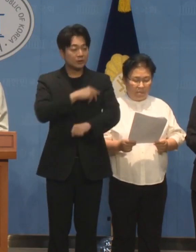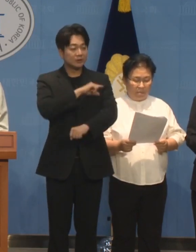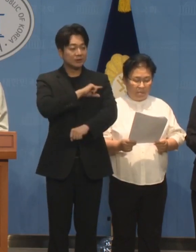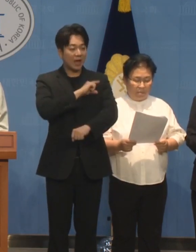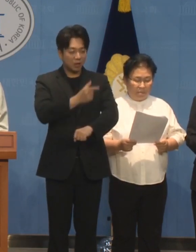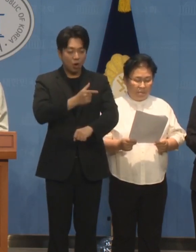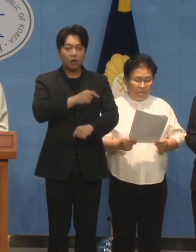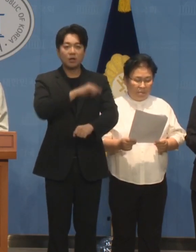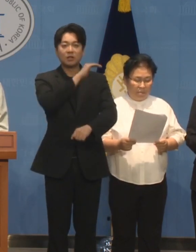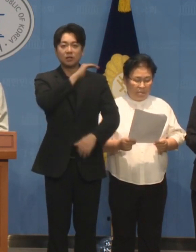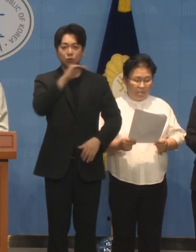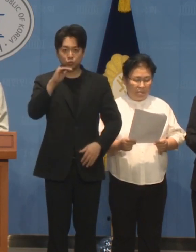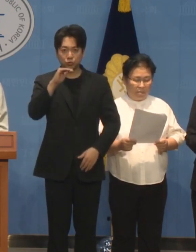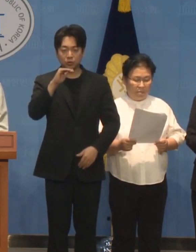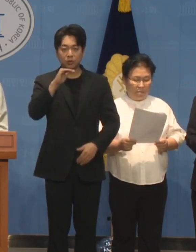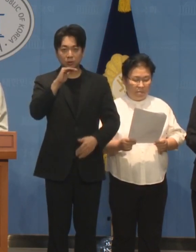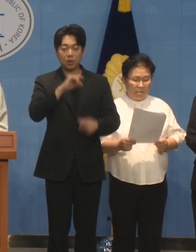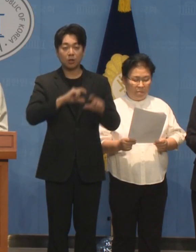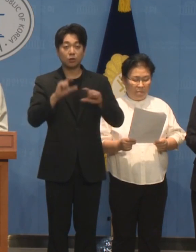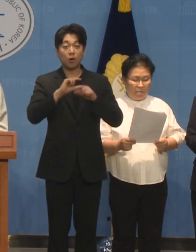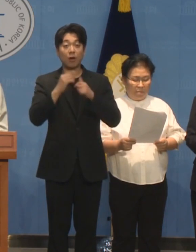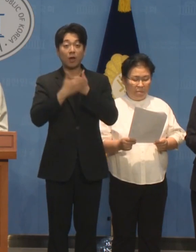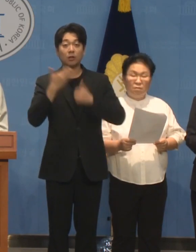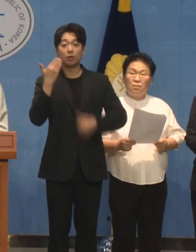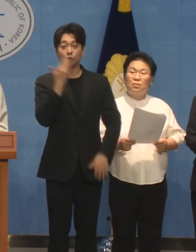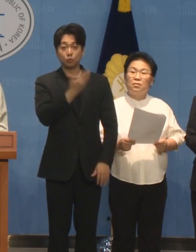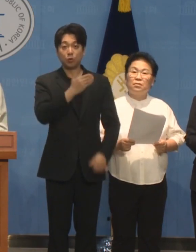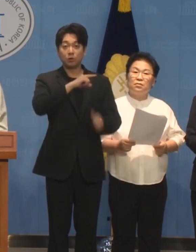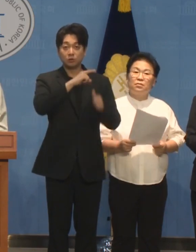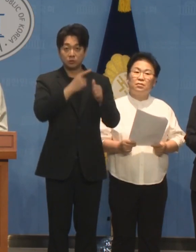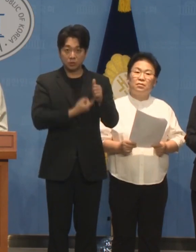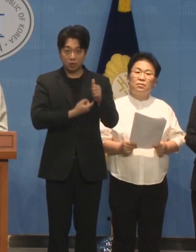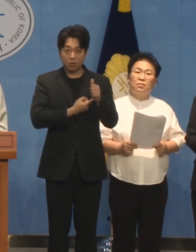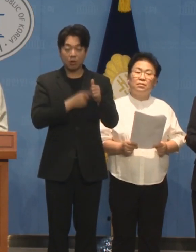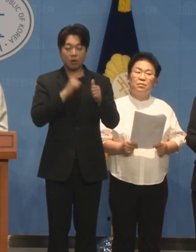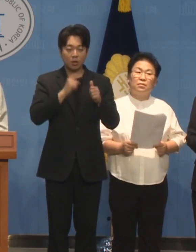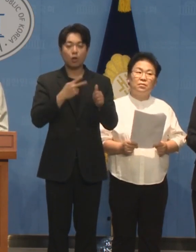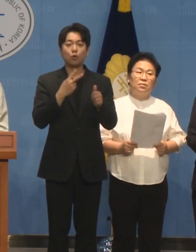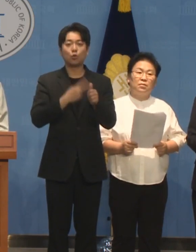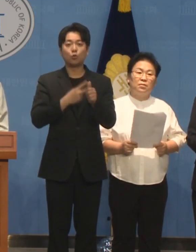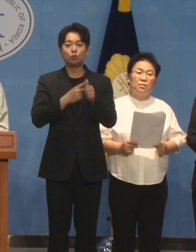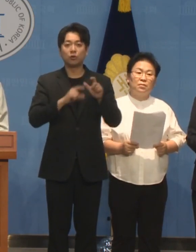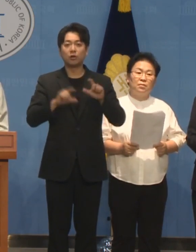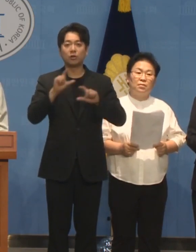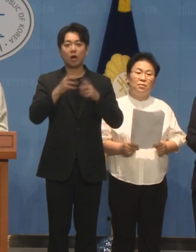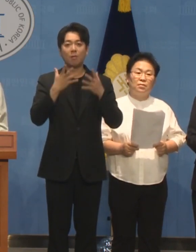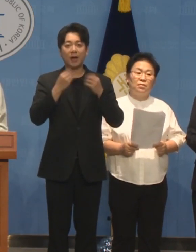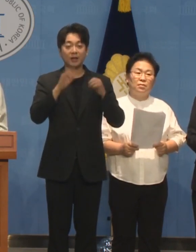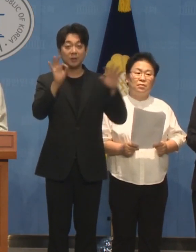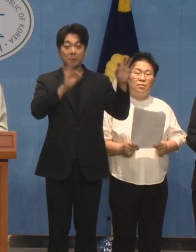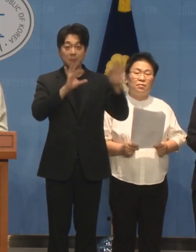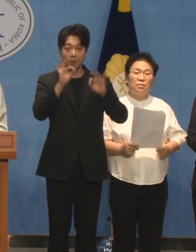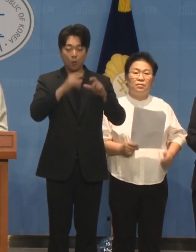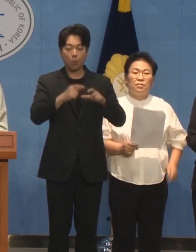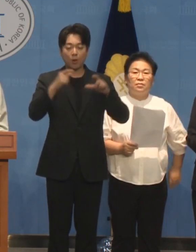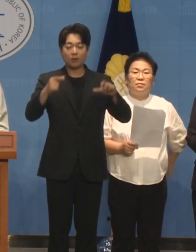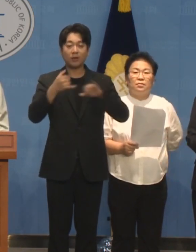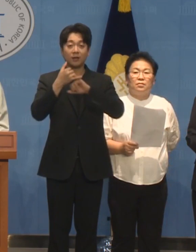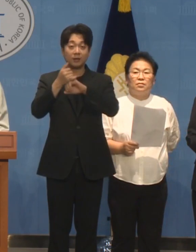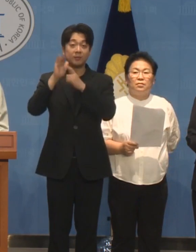완화해서 동네 병원에서 진료한 경력을 연구 실적으로 100% 인정해 의대 교수를